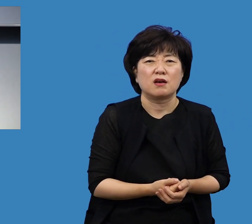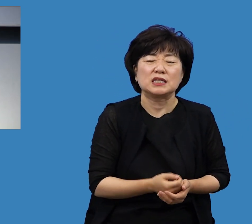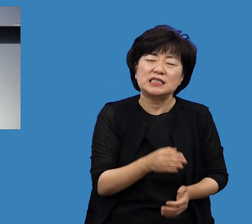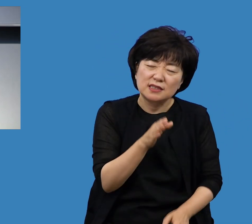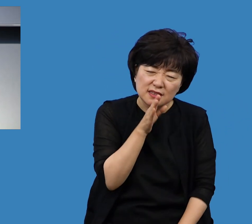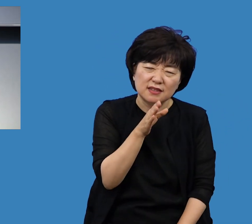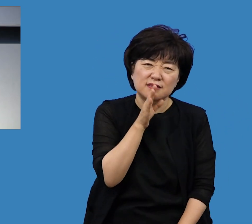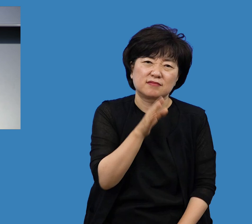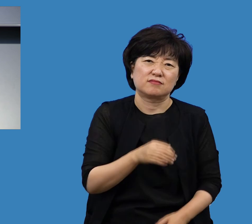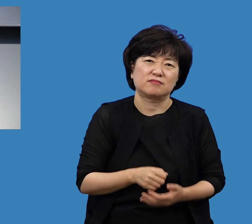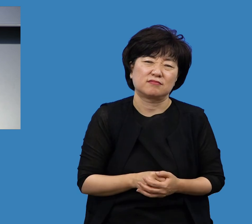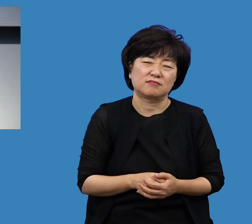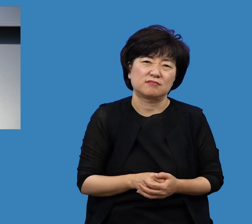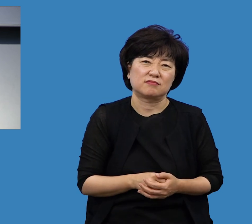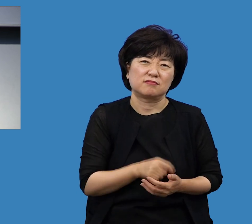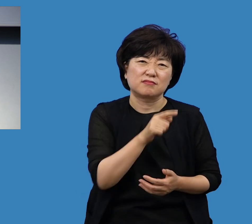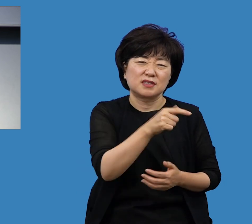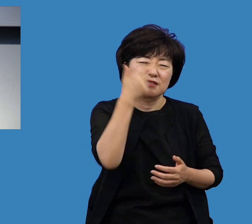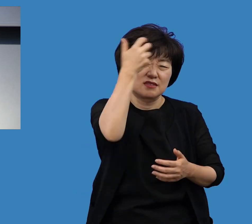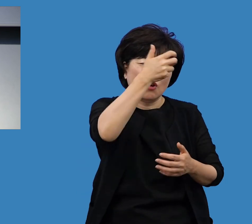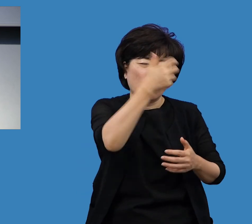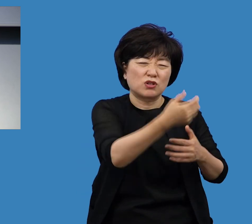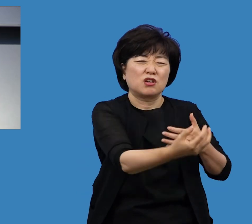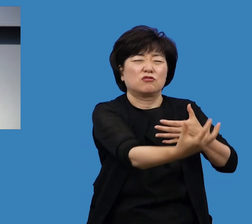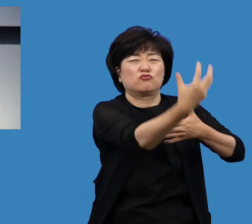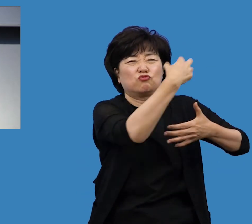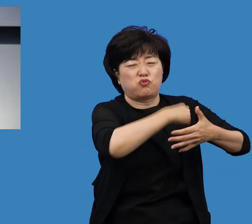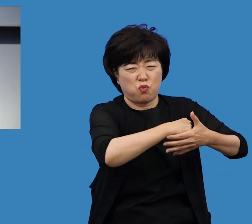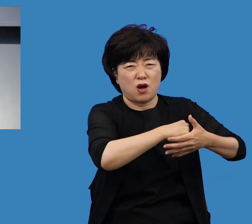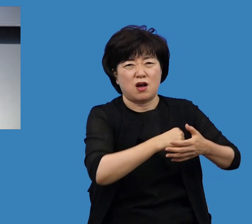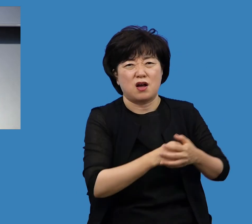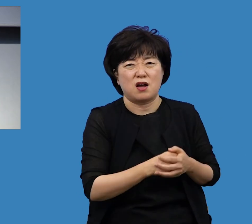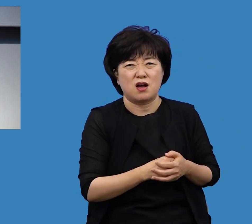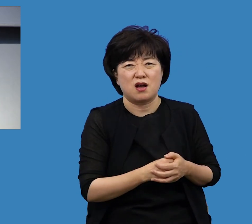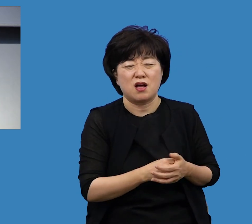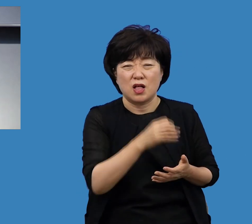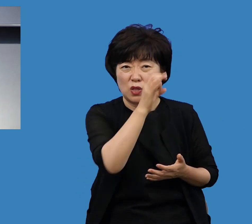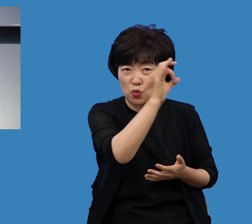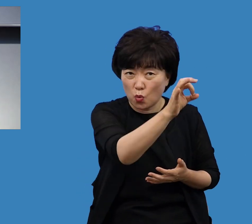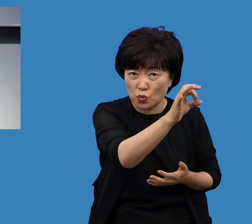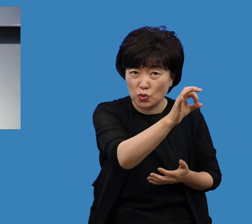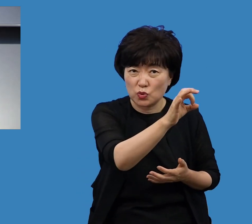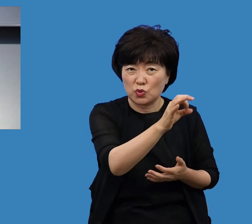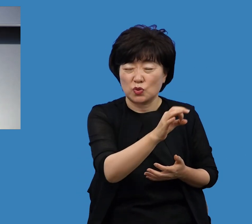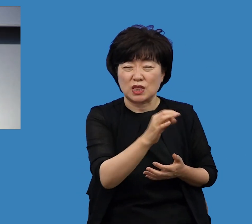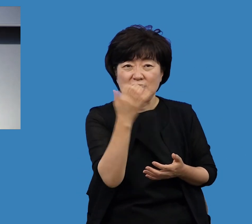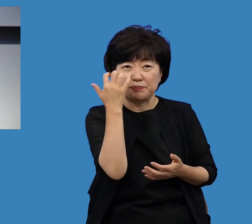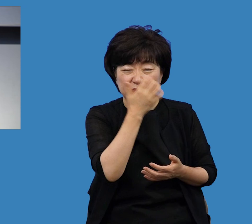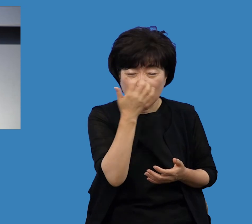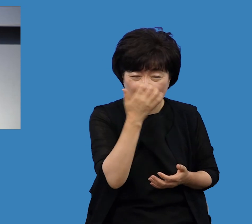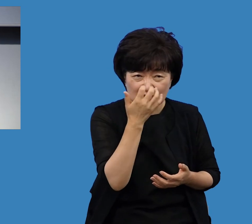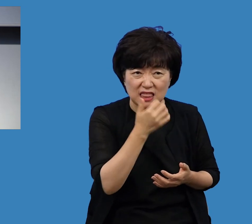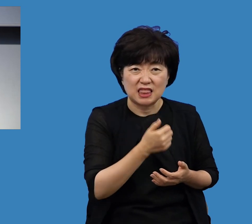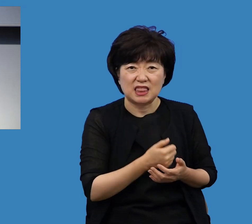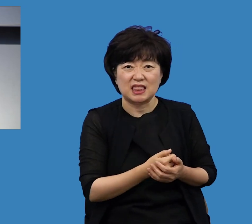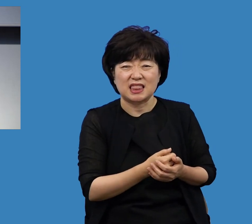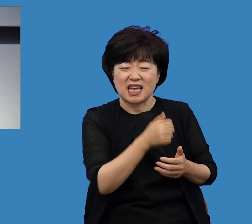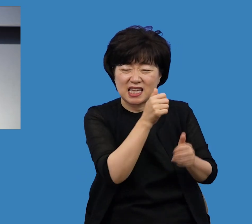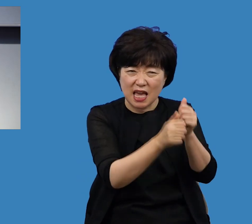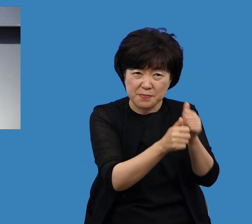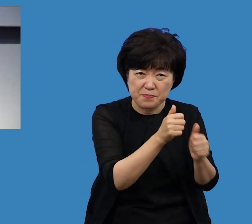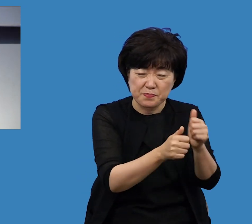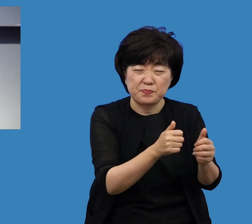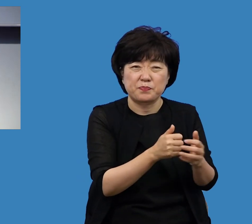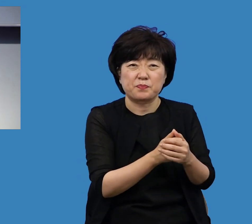진짜예요. 어느 순간 그 영이 훅 하게 들어올 거예요. 그 영이 돈에 대한 것이든, 음란에 대한 것이든, 게임에 대한